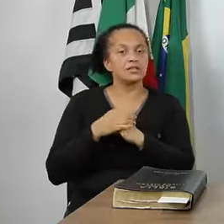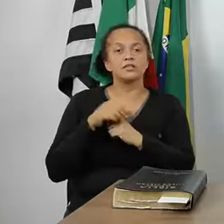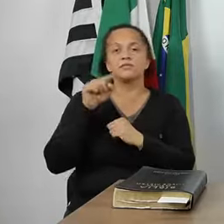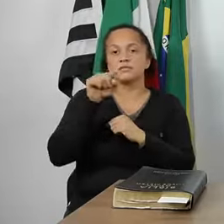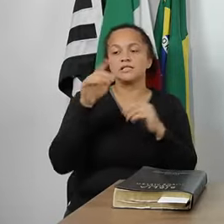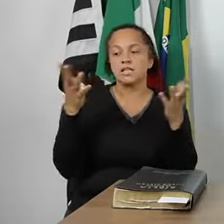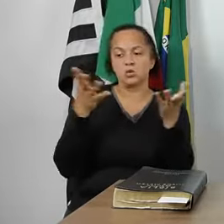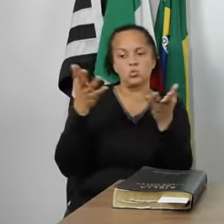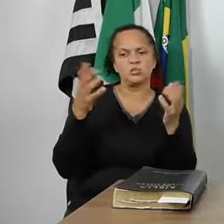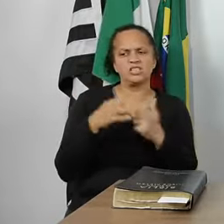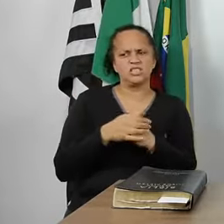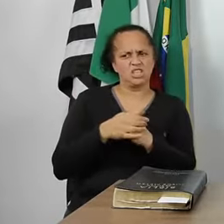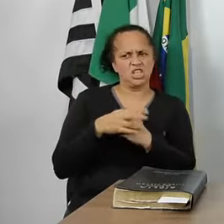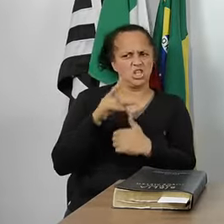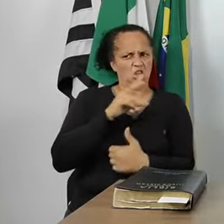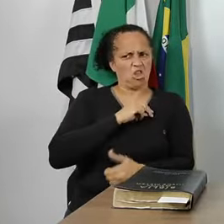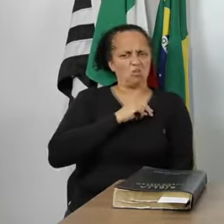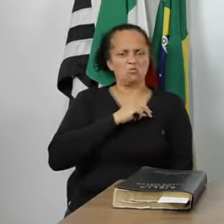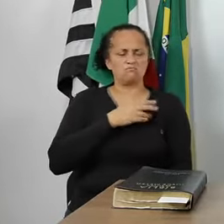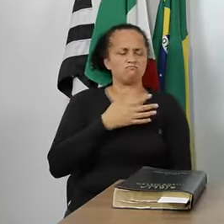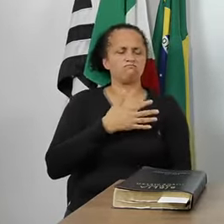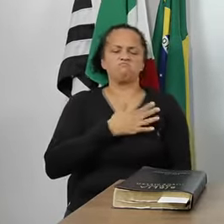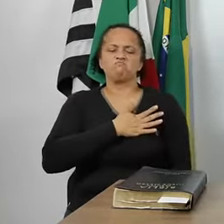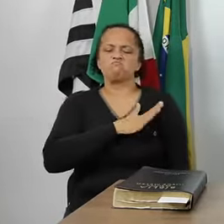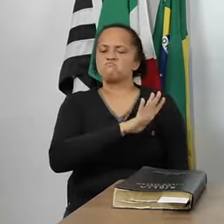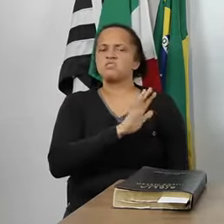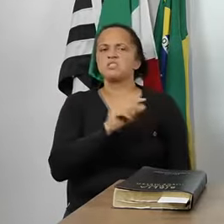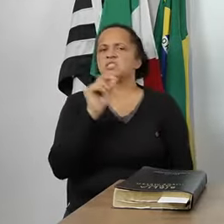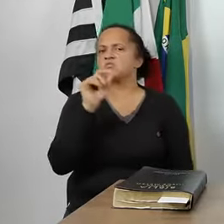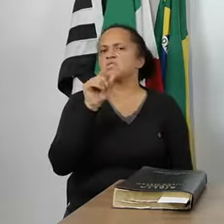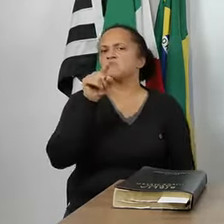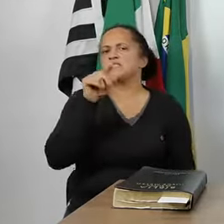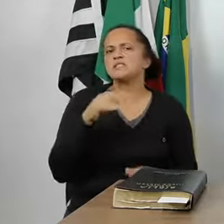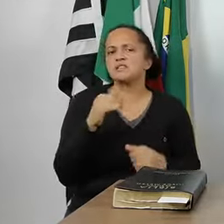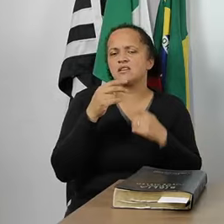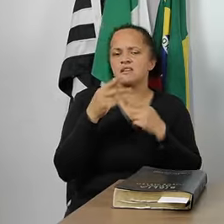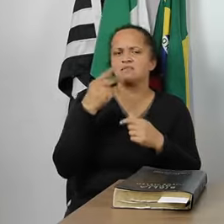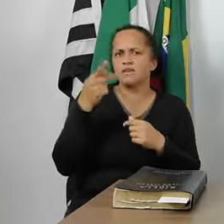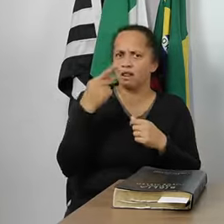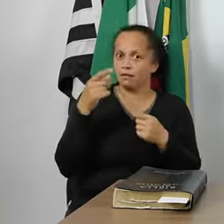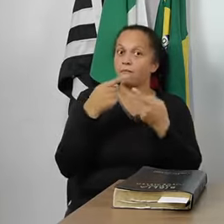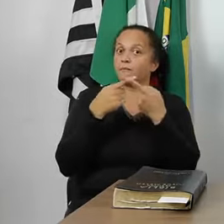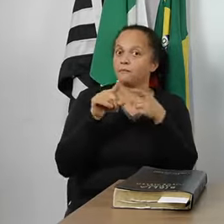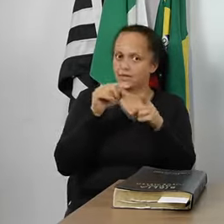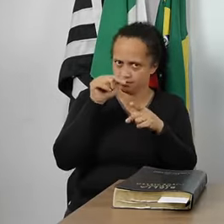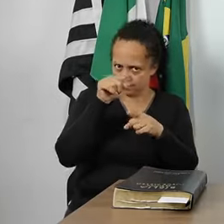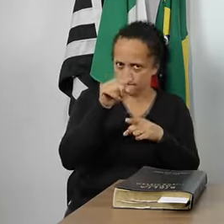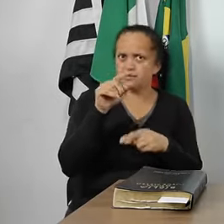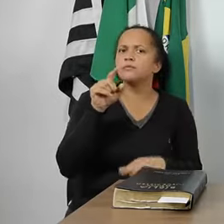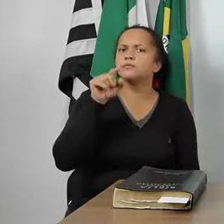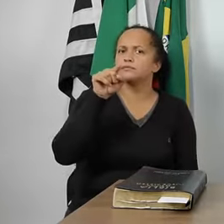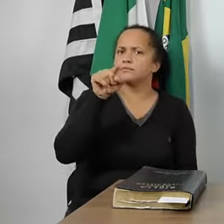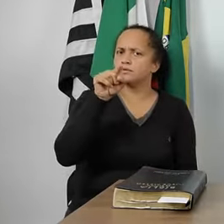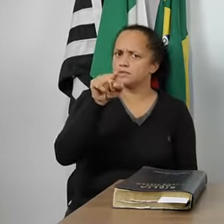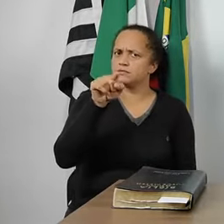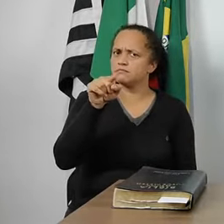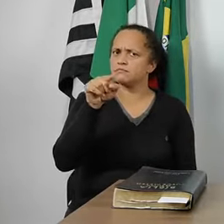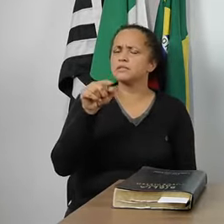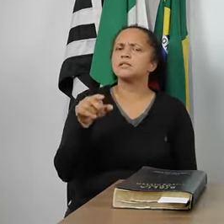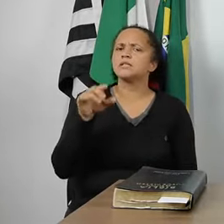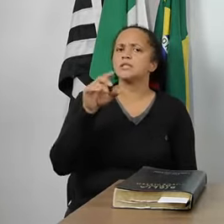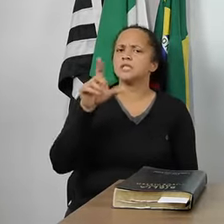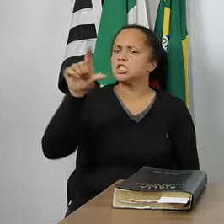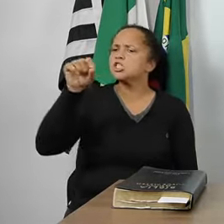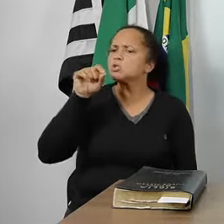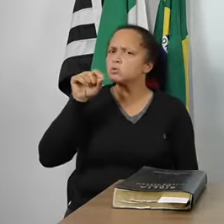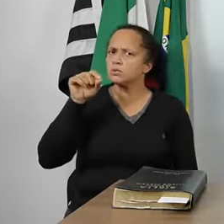grado. Mas se você decidir desenvolver uma vida de oração, você vai ver o quão